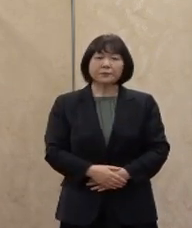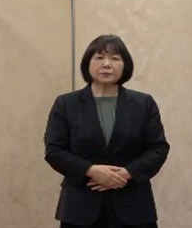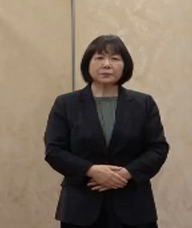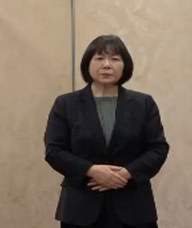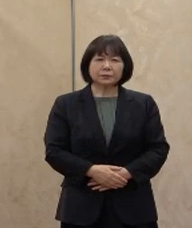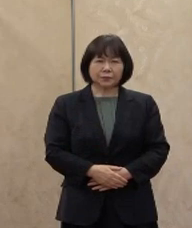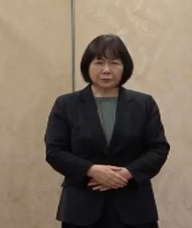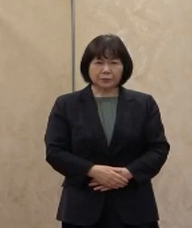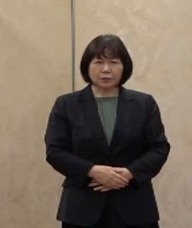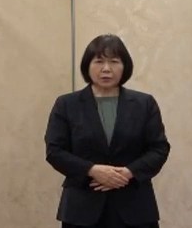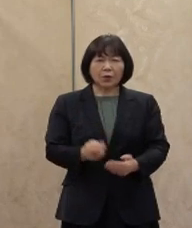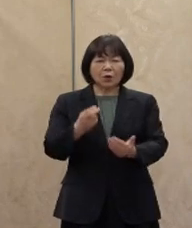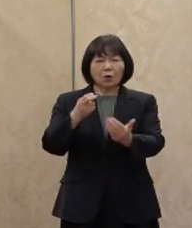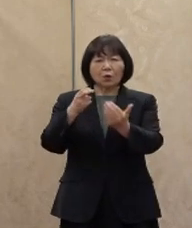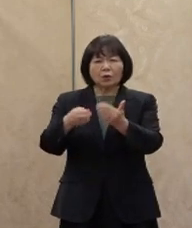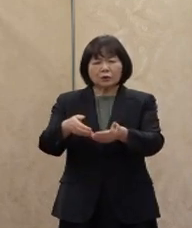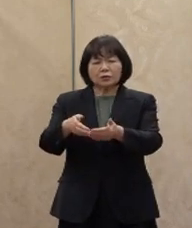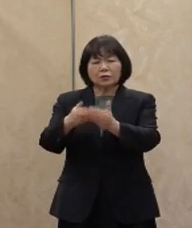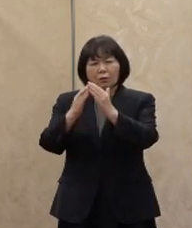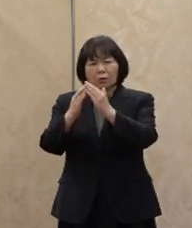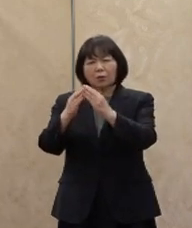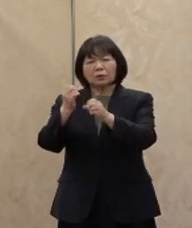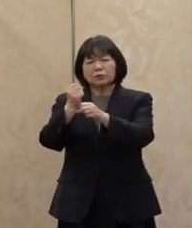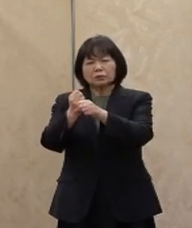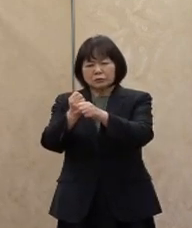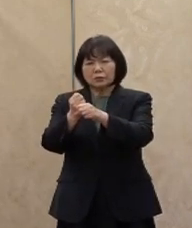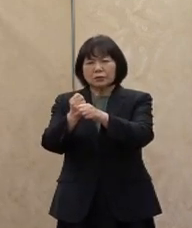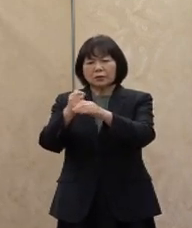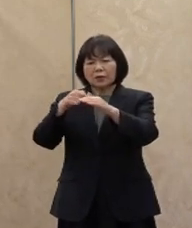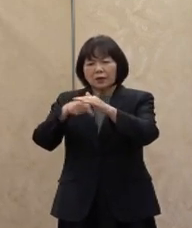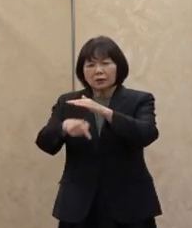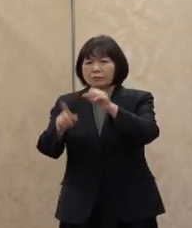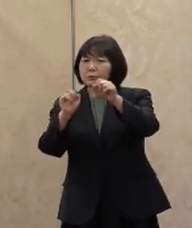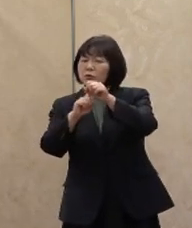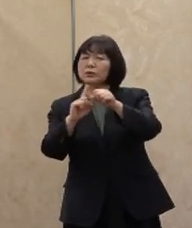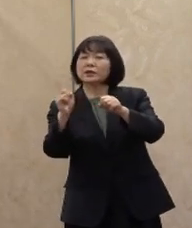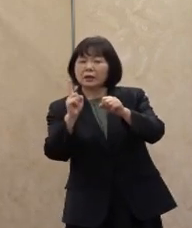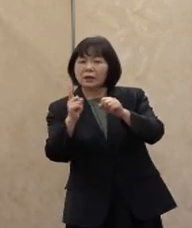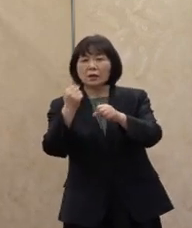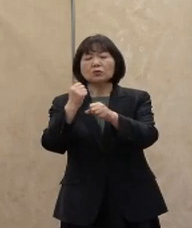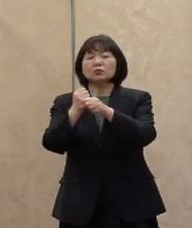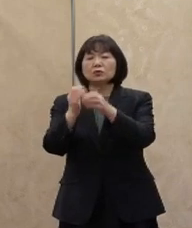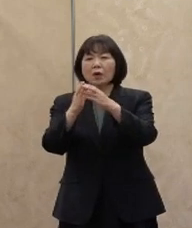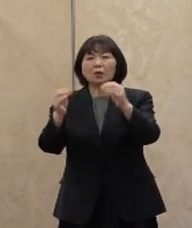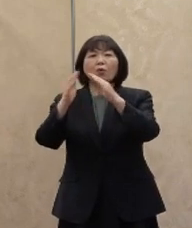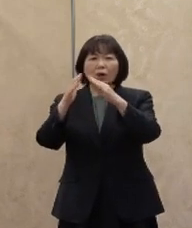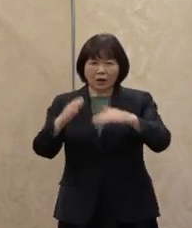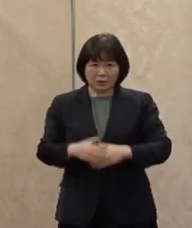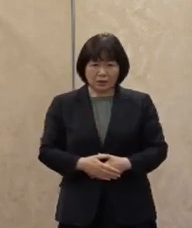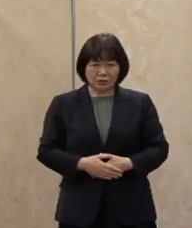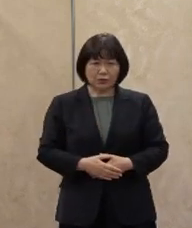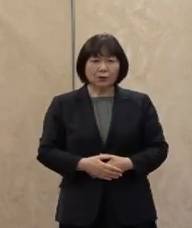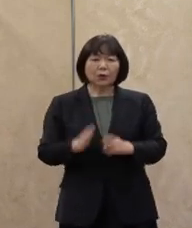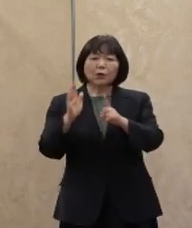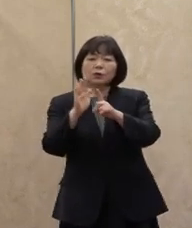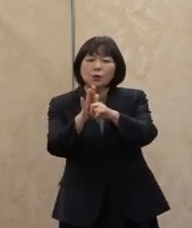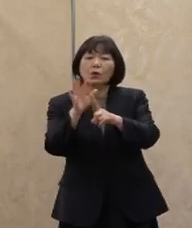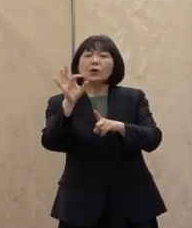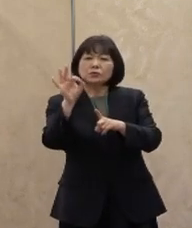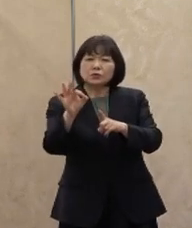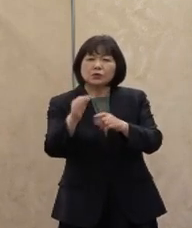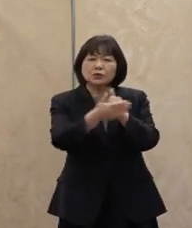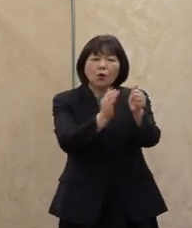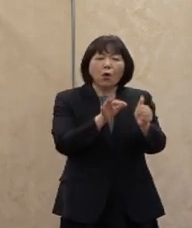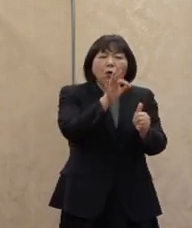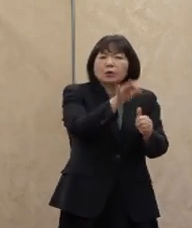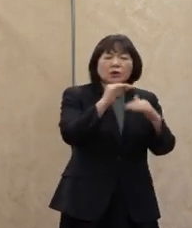立法者の意思はどこにあるのっていうのを示すのが国会の場なんでね、やっぱりこれは補償と協力金は全然違いますよ、意味は。でや